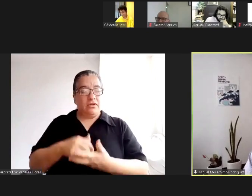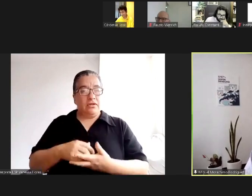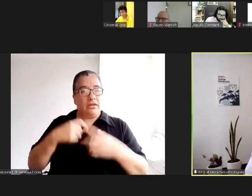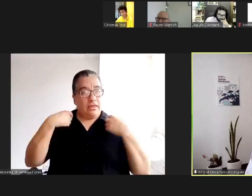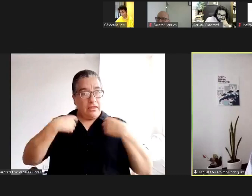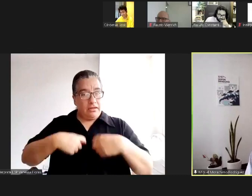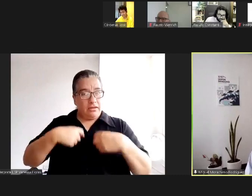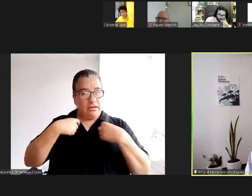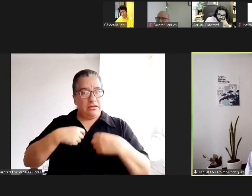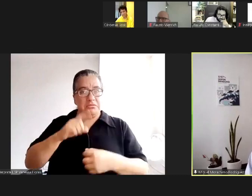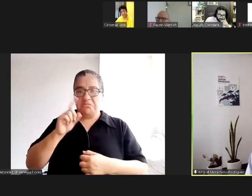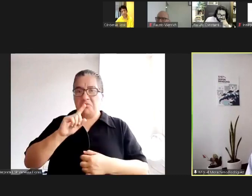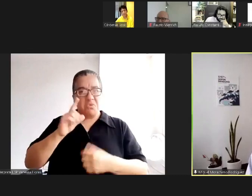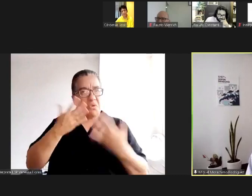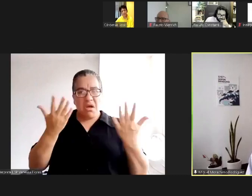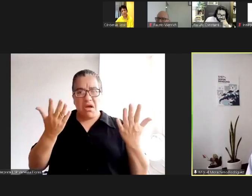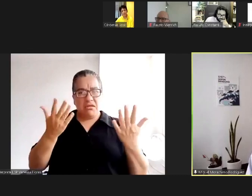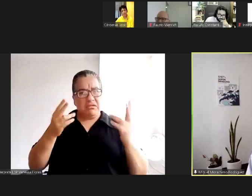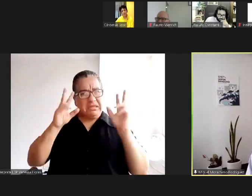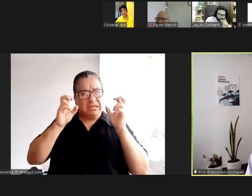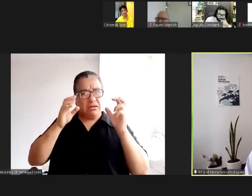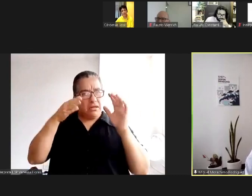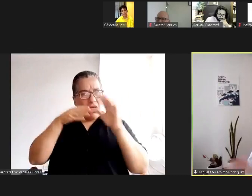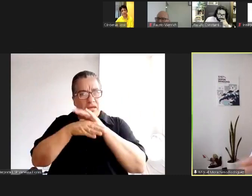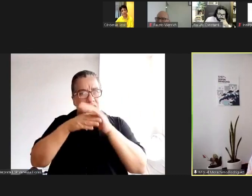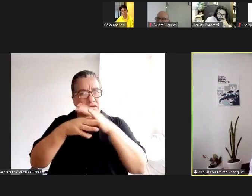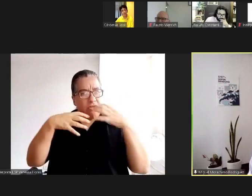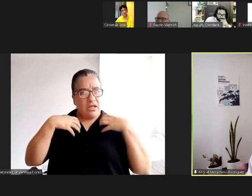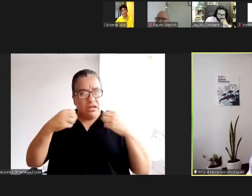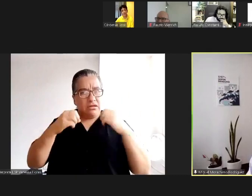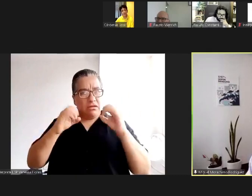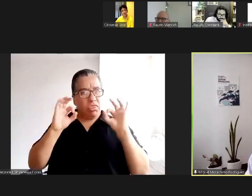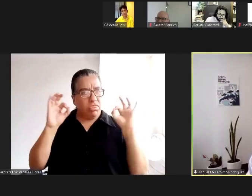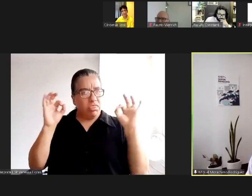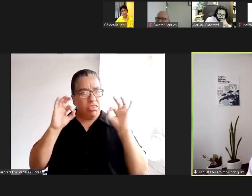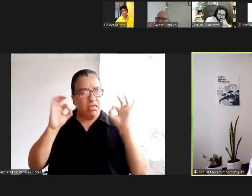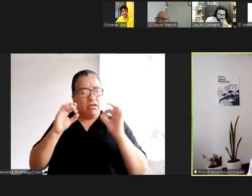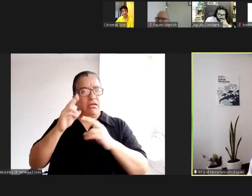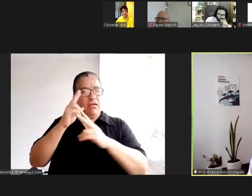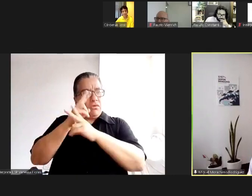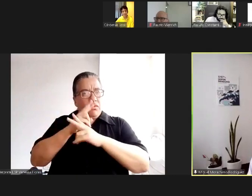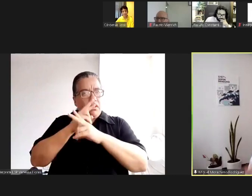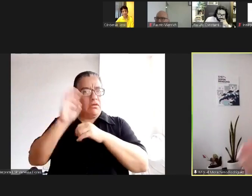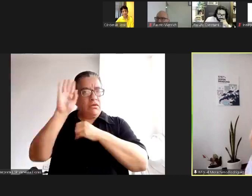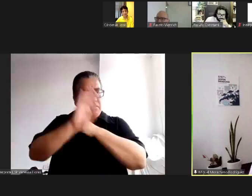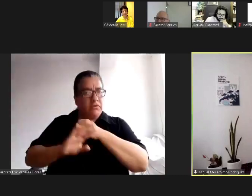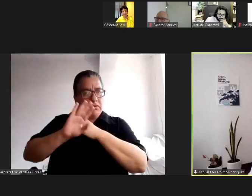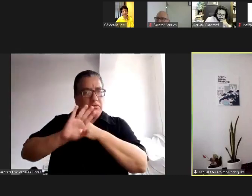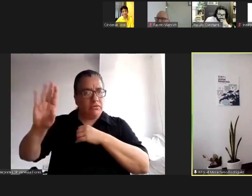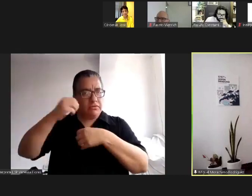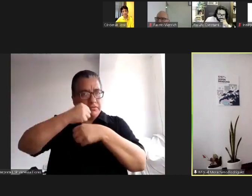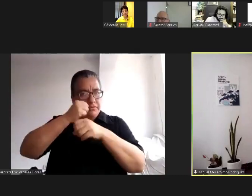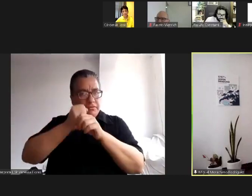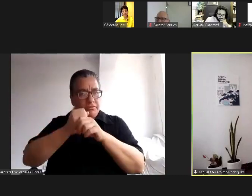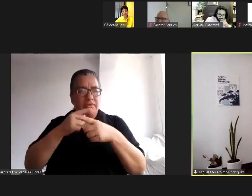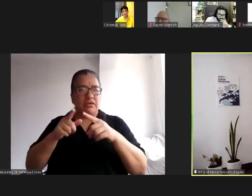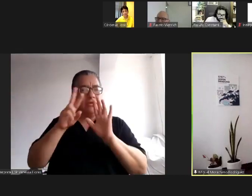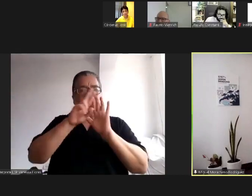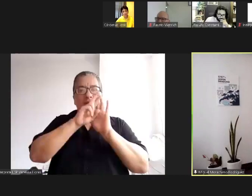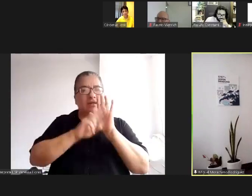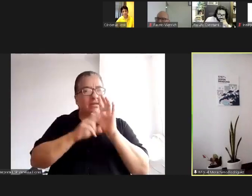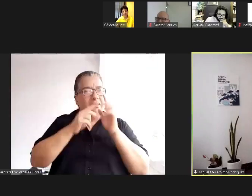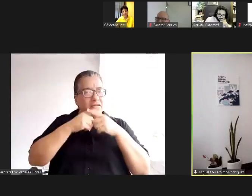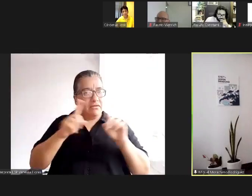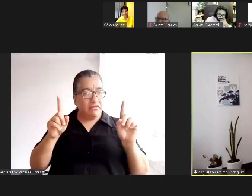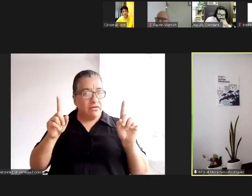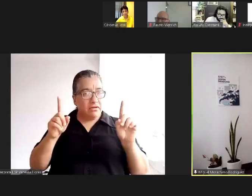intelectual en muchos de estos debates, que tiene, o sea, son reglas completamente distintas, pero lo que las inspira es lo mismo, ¿no? Es